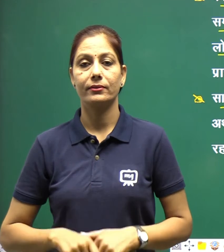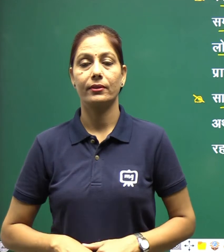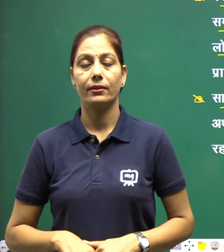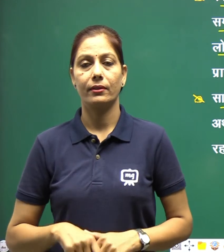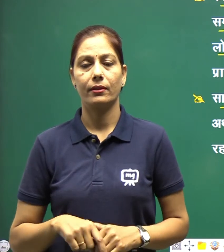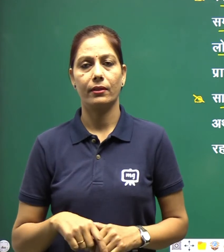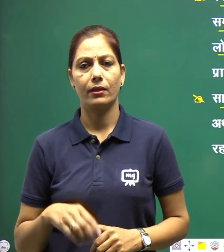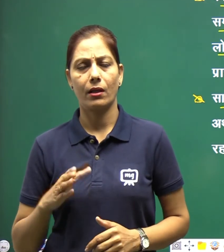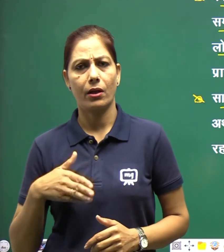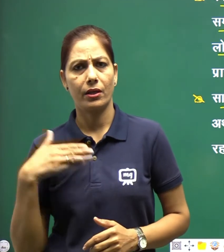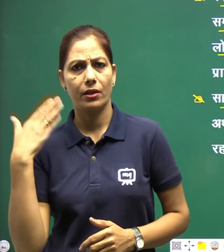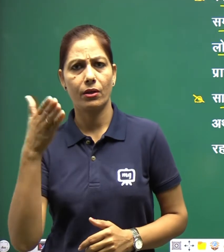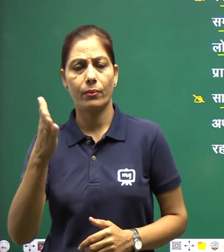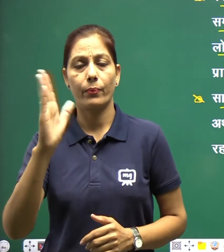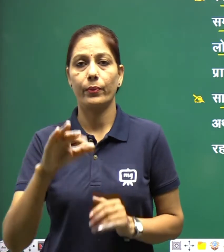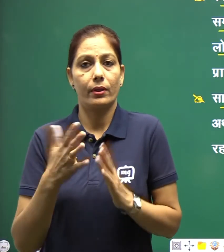कभी नहीं मरता।